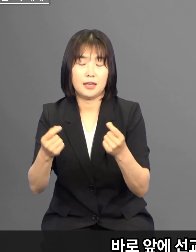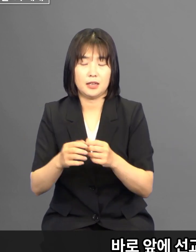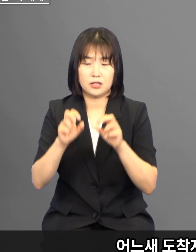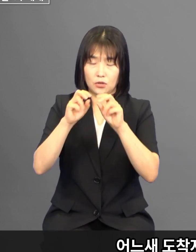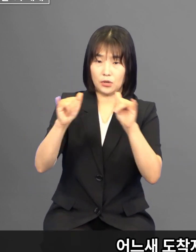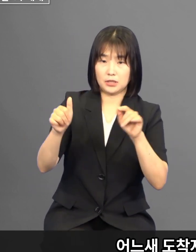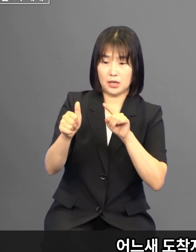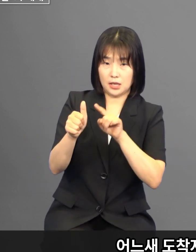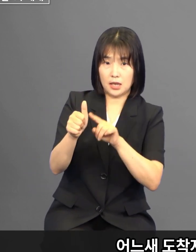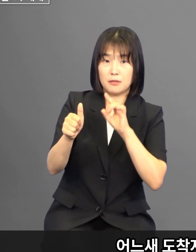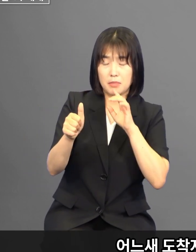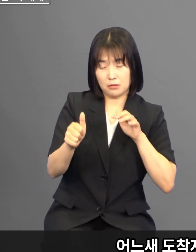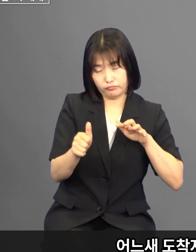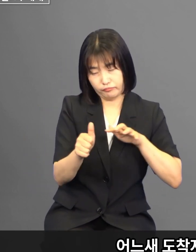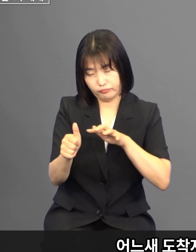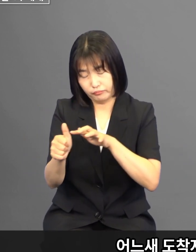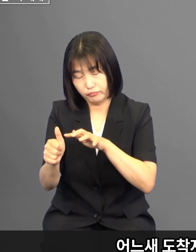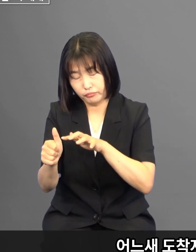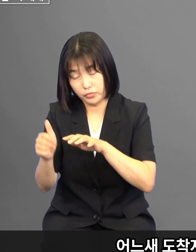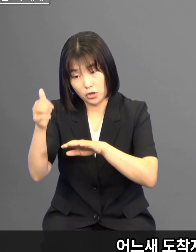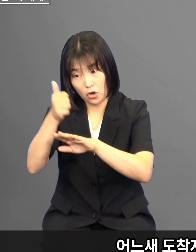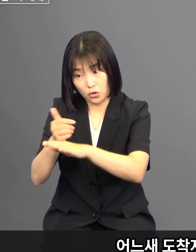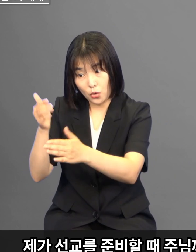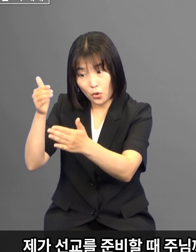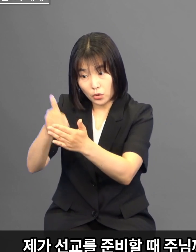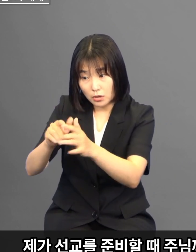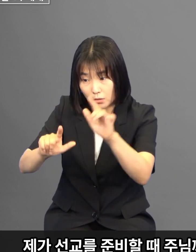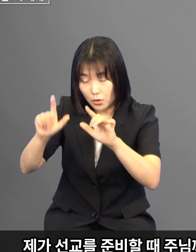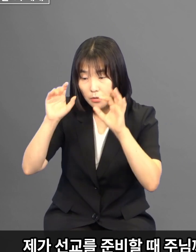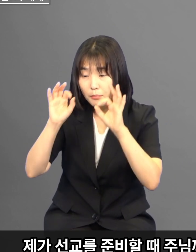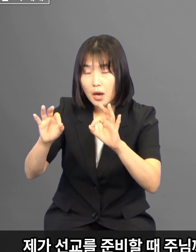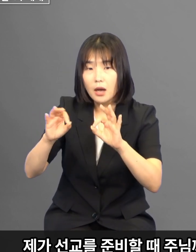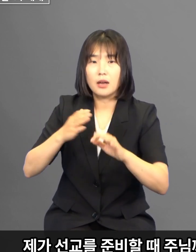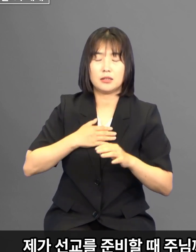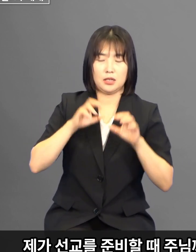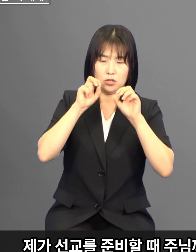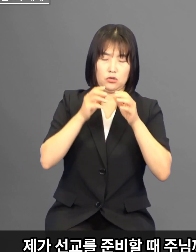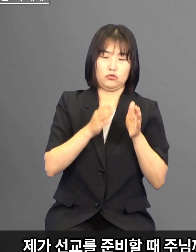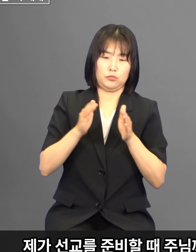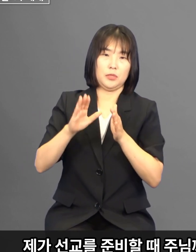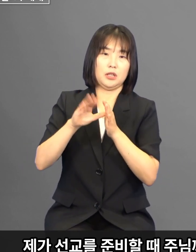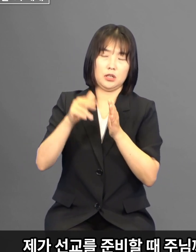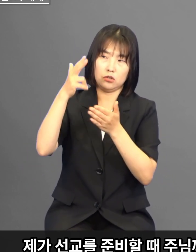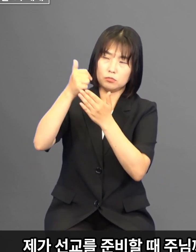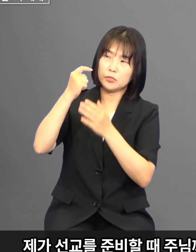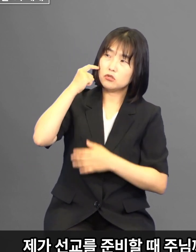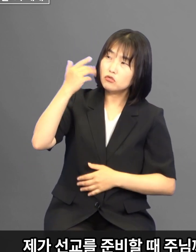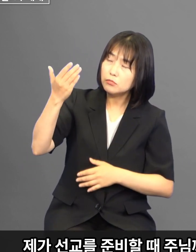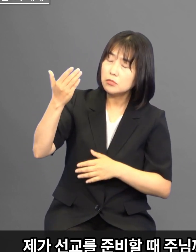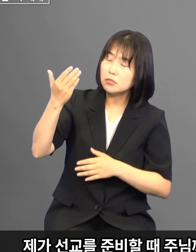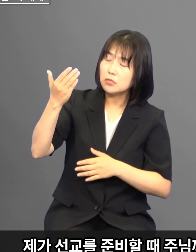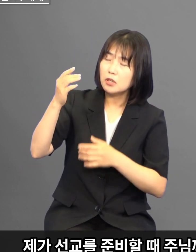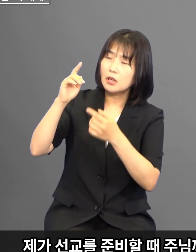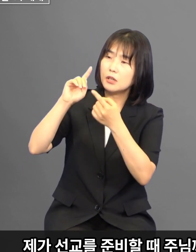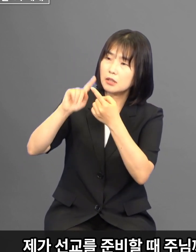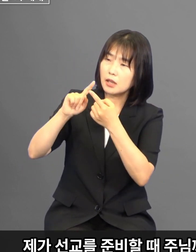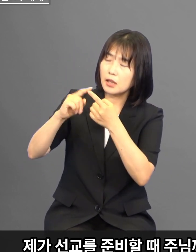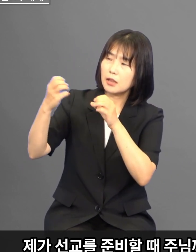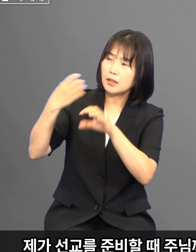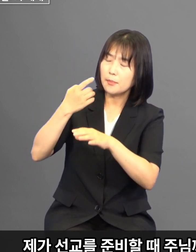뿐인데 어느새 도착지에 와 있는 모습을 보며 제가 선교를 준비할 때 주님께 질문했던 그 답을 찾을 수